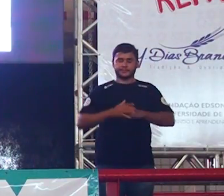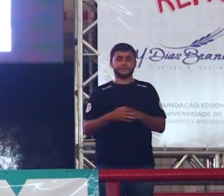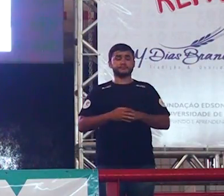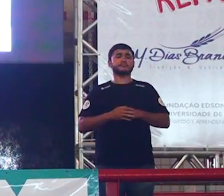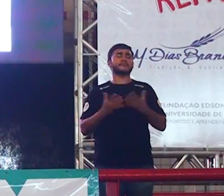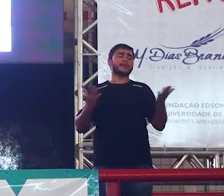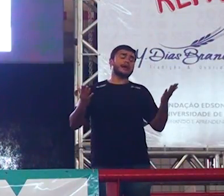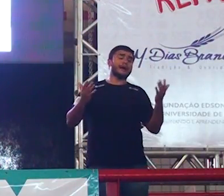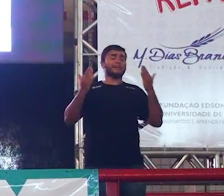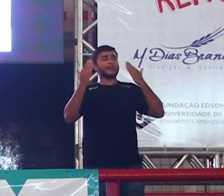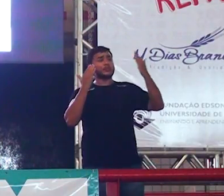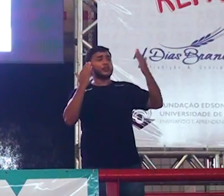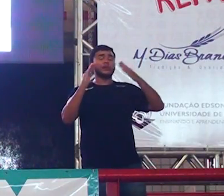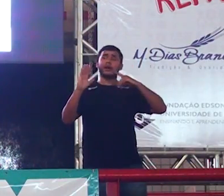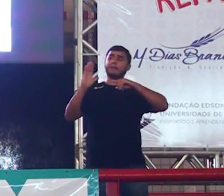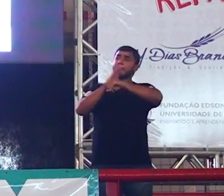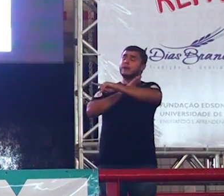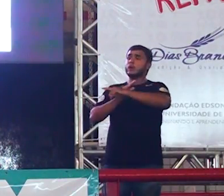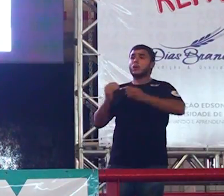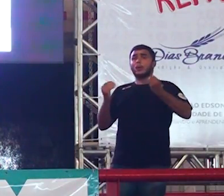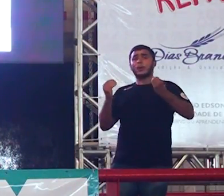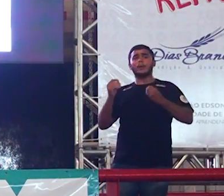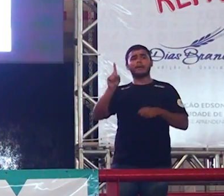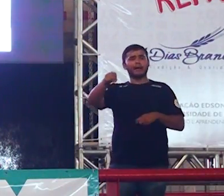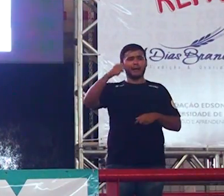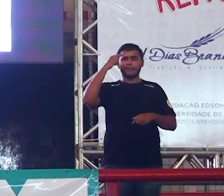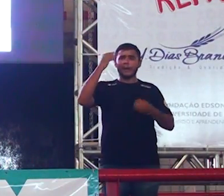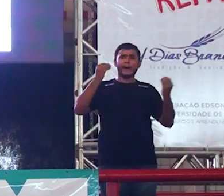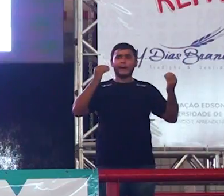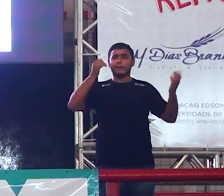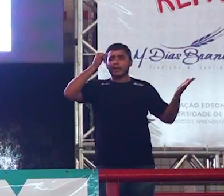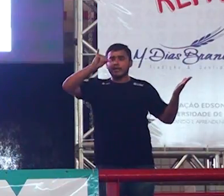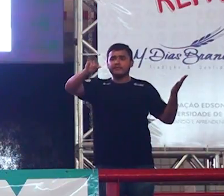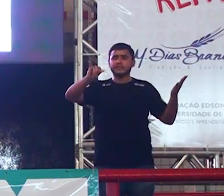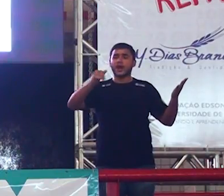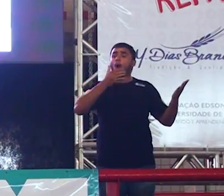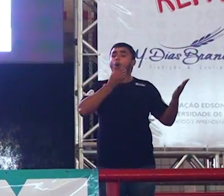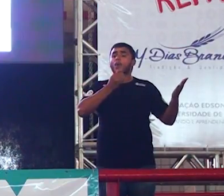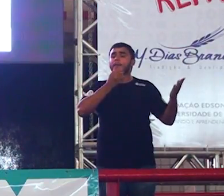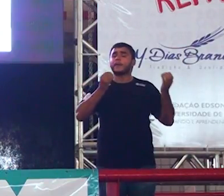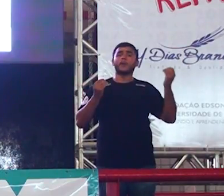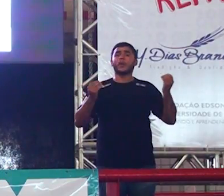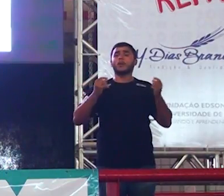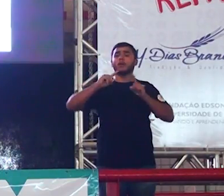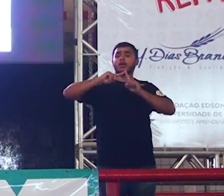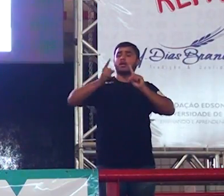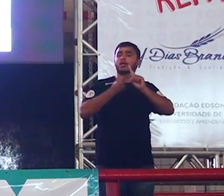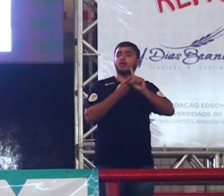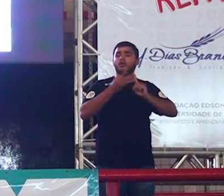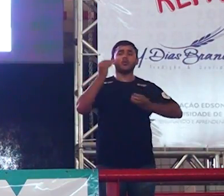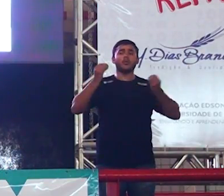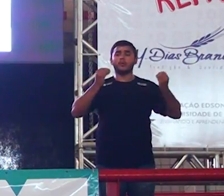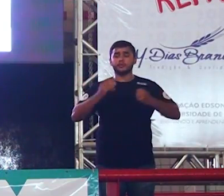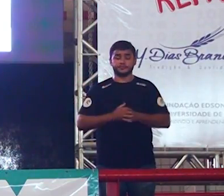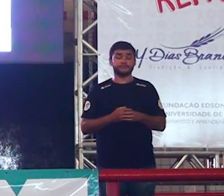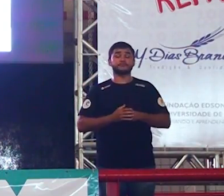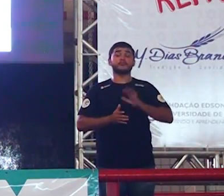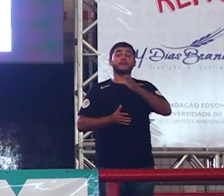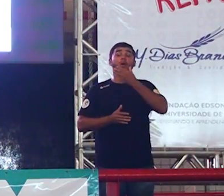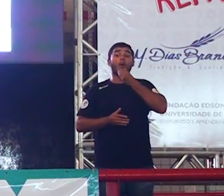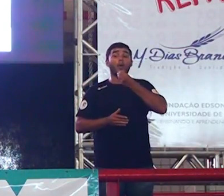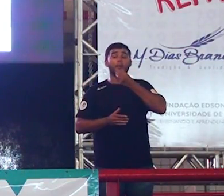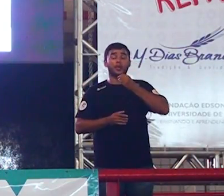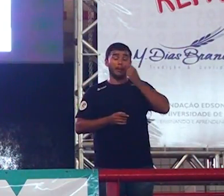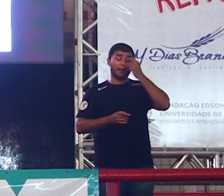Ah, Marcelo Henrique, existem outros métodos contraceptivos para o homem? Sim. O método contraceptivo mais famoso de